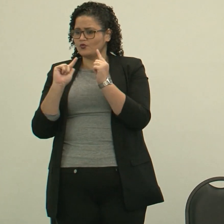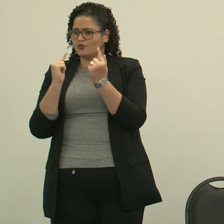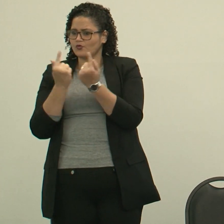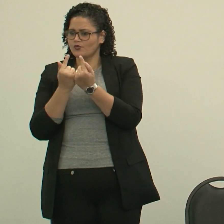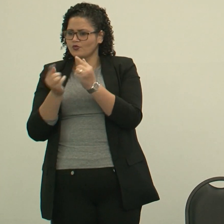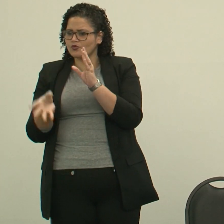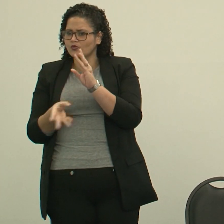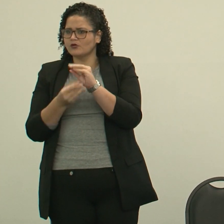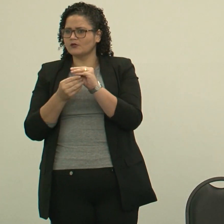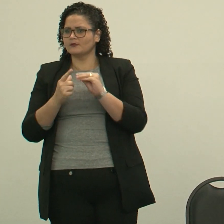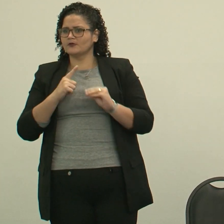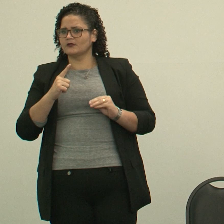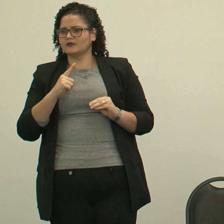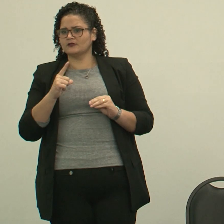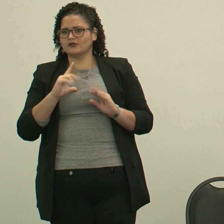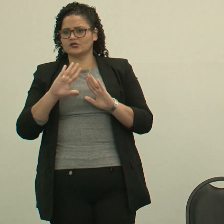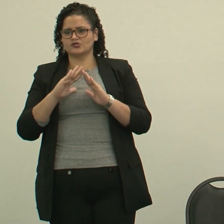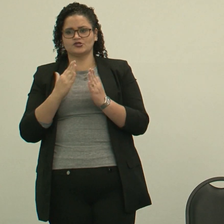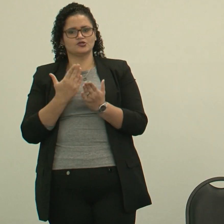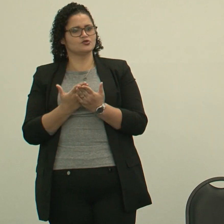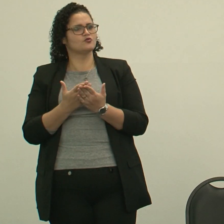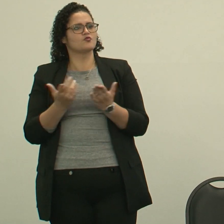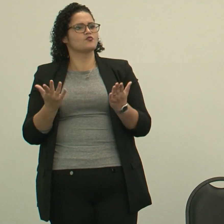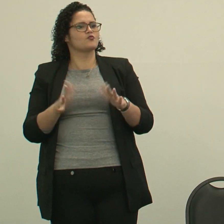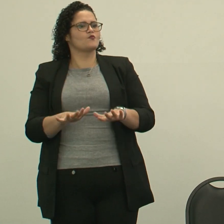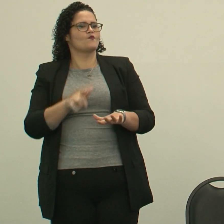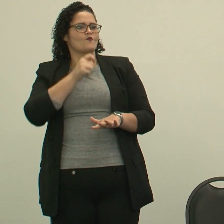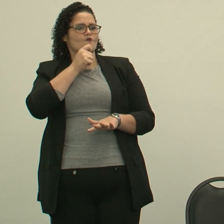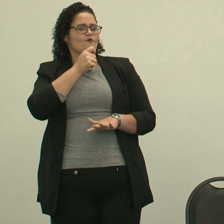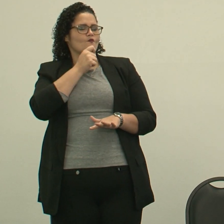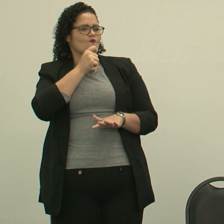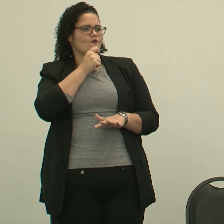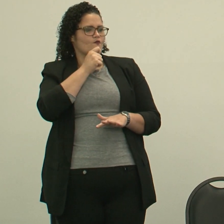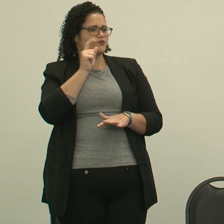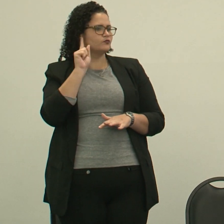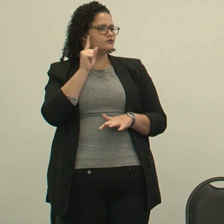trabalhar nessa tirinha numa escola que não tem surdo ainda.